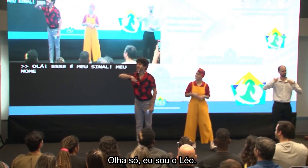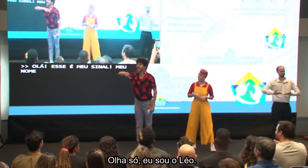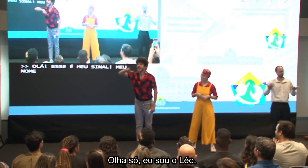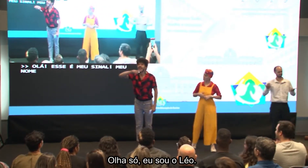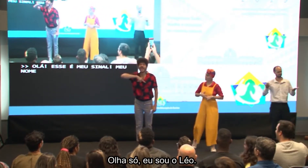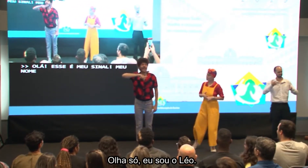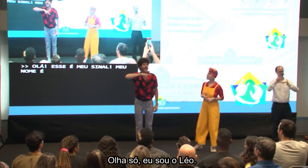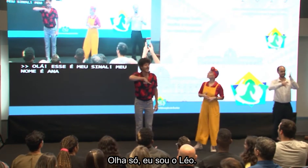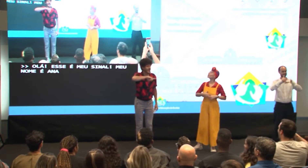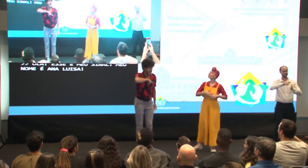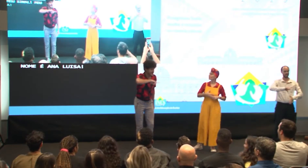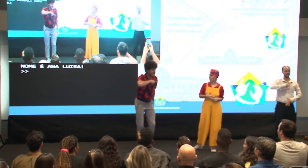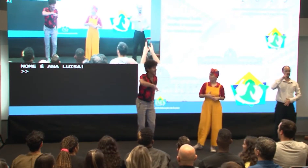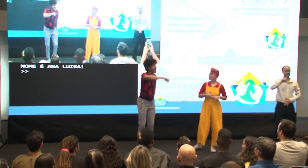o Léo.